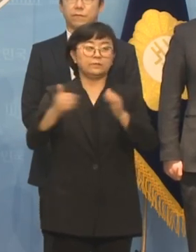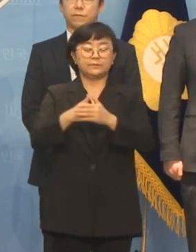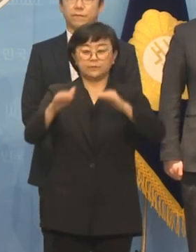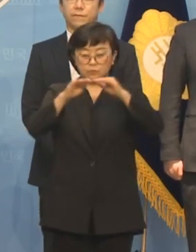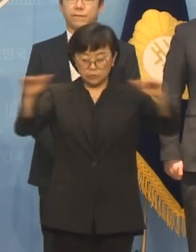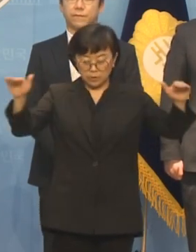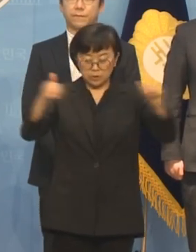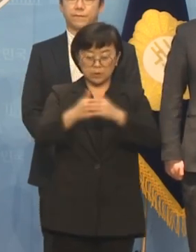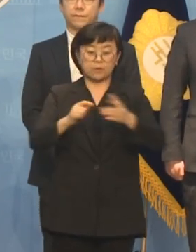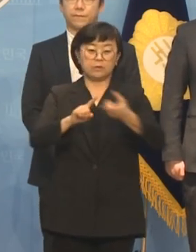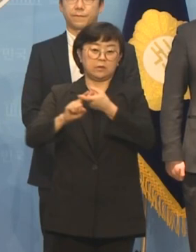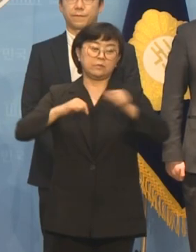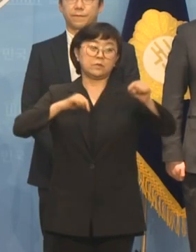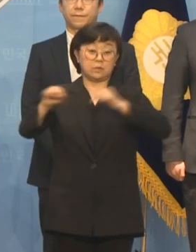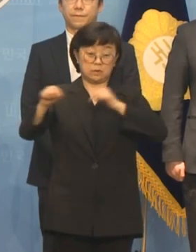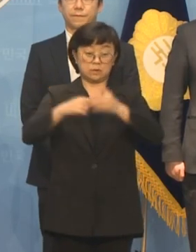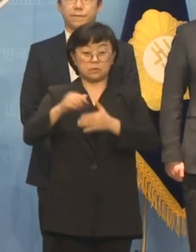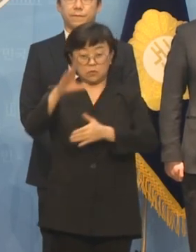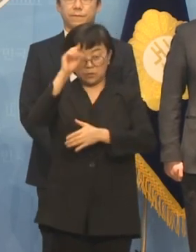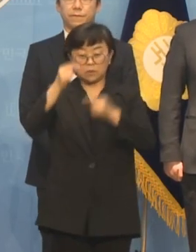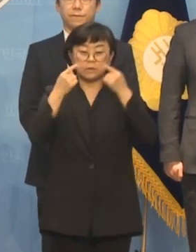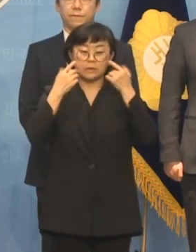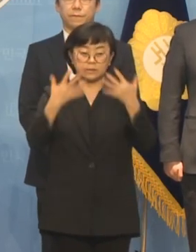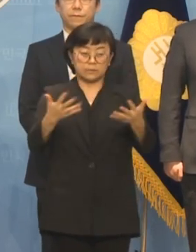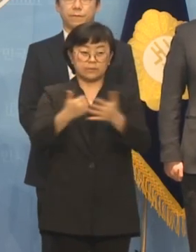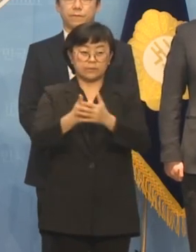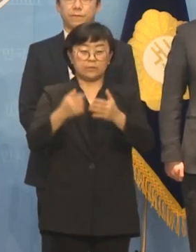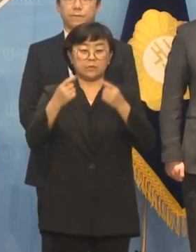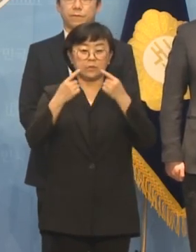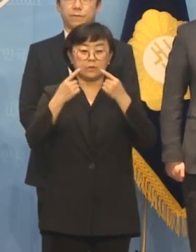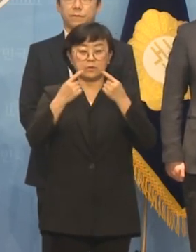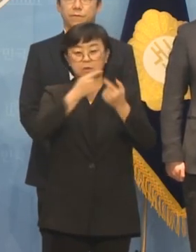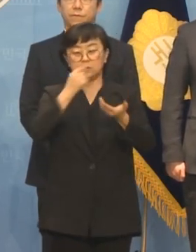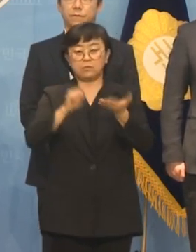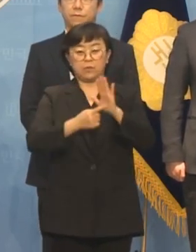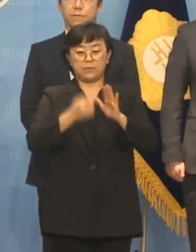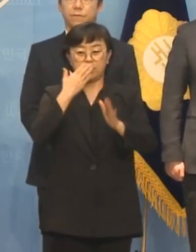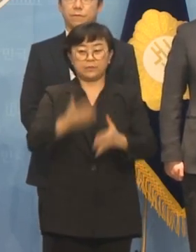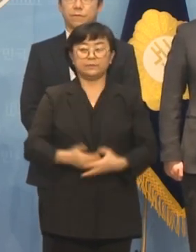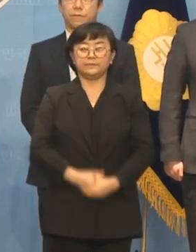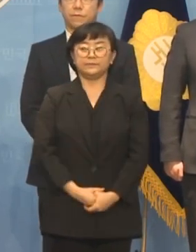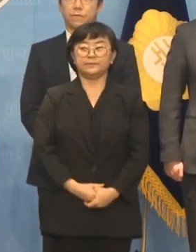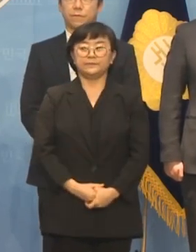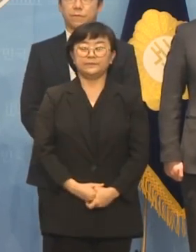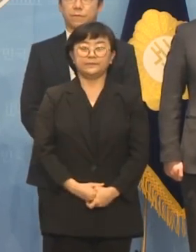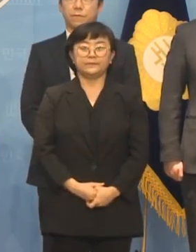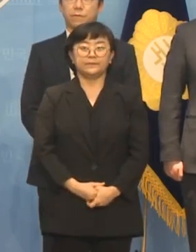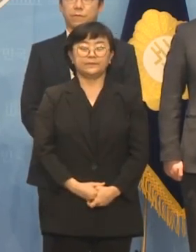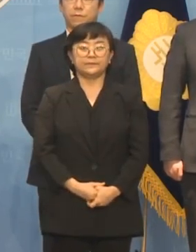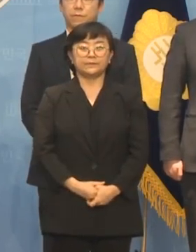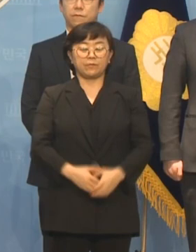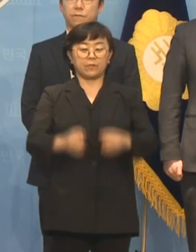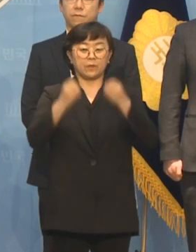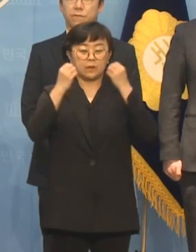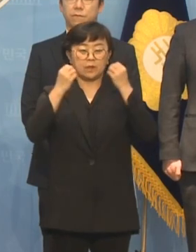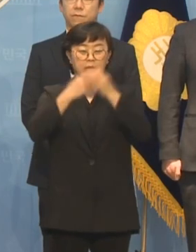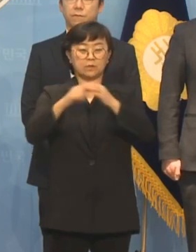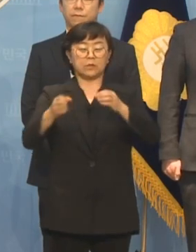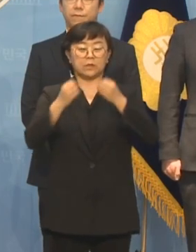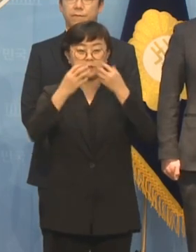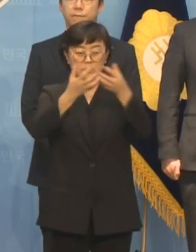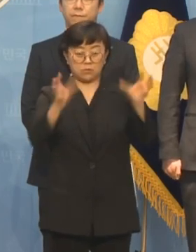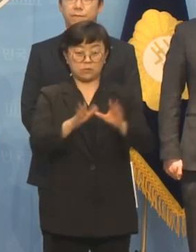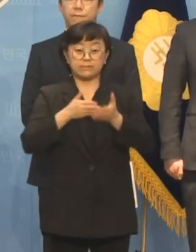수평적 연합정치의 모범이라는 명확한 그리고 명징한 징표가 될 것입니다. 이것이 개업연합신당이